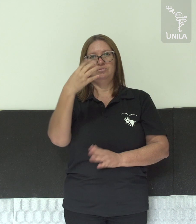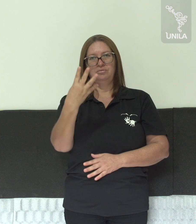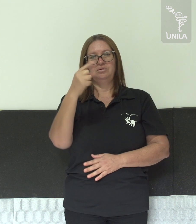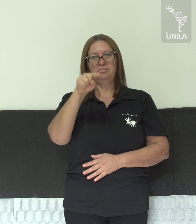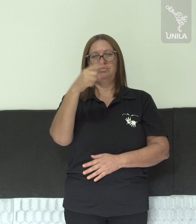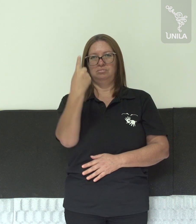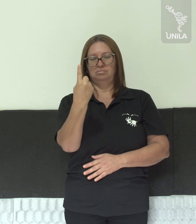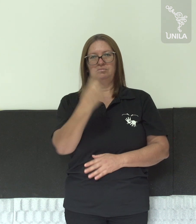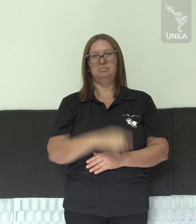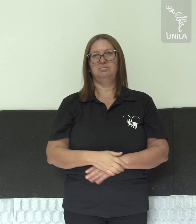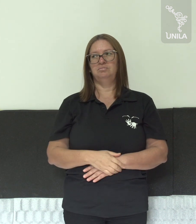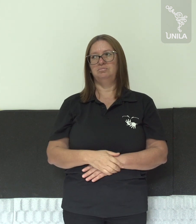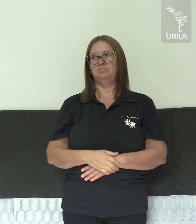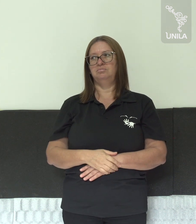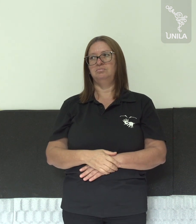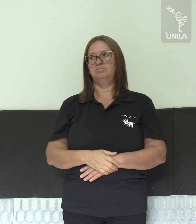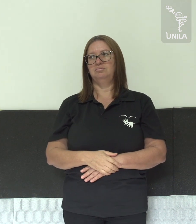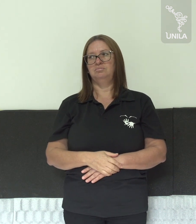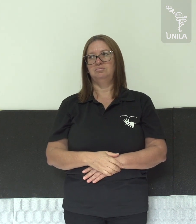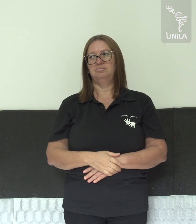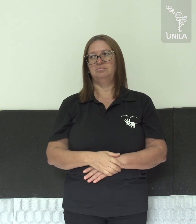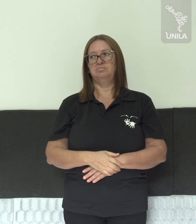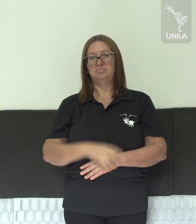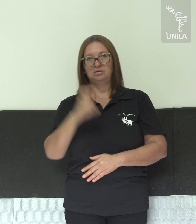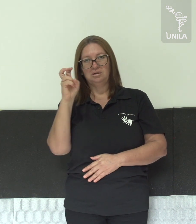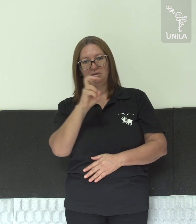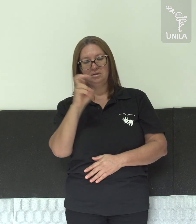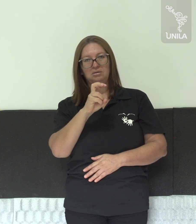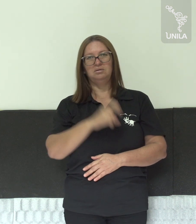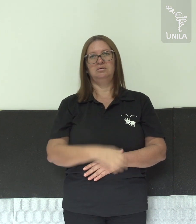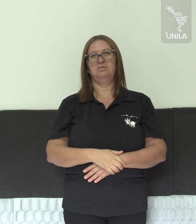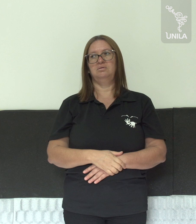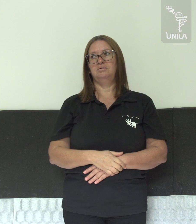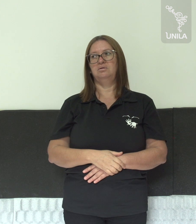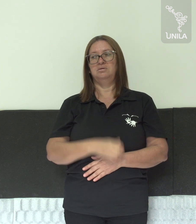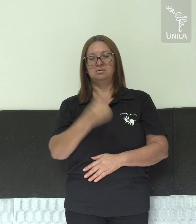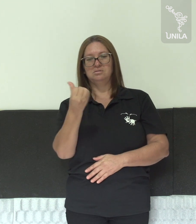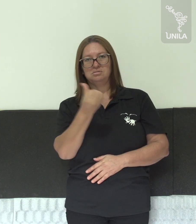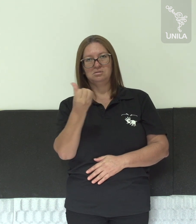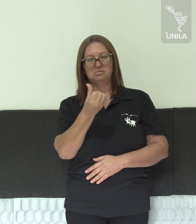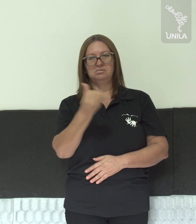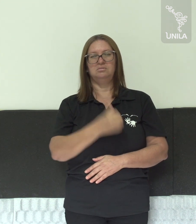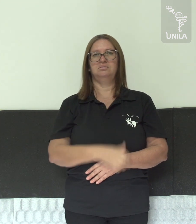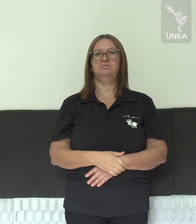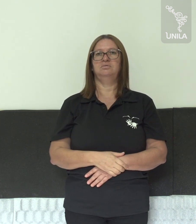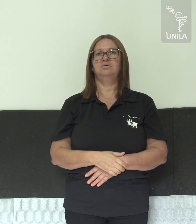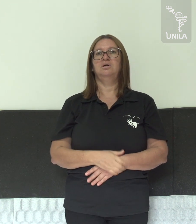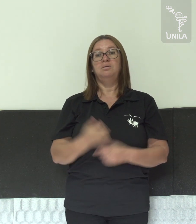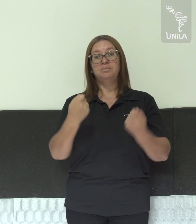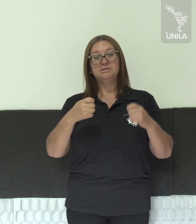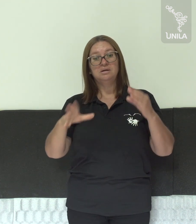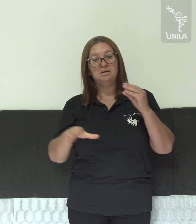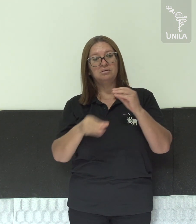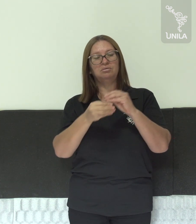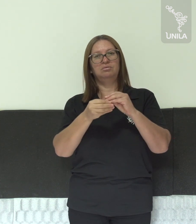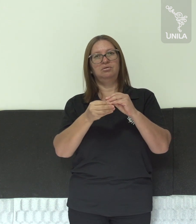7.3.4.1, linha A, quinta e sexta. Deverão anexar